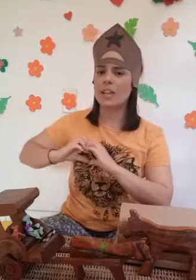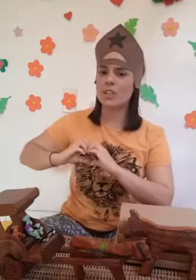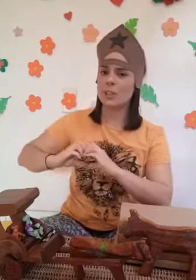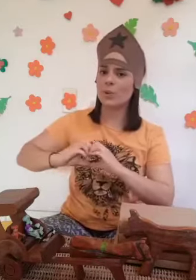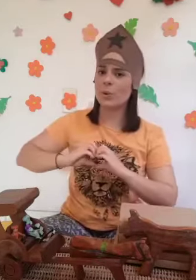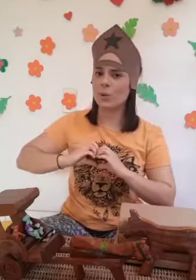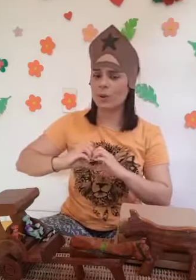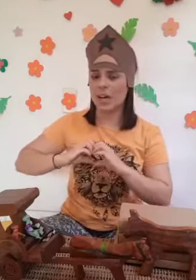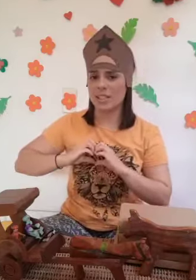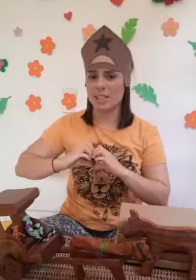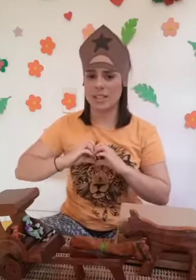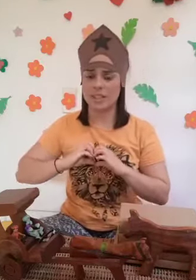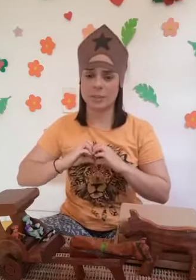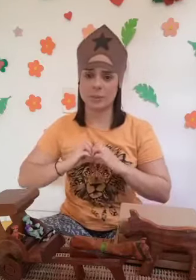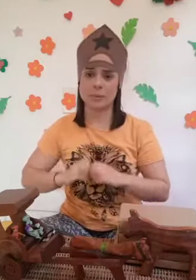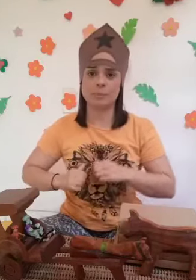Saudade no coração.